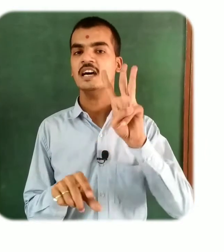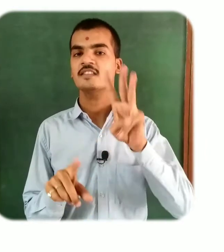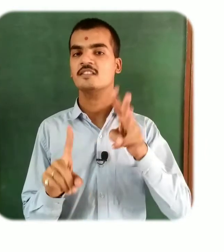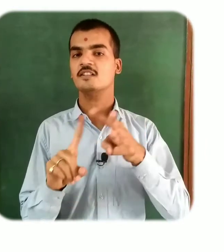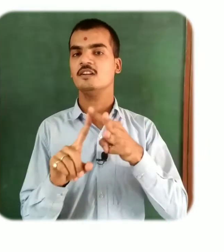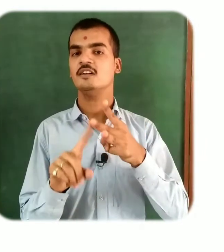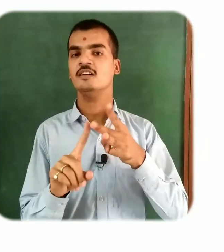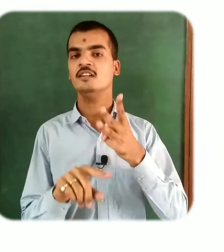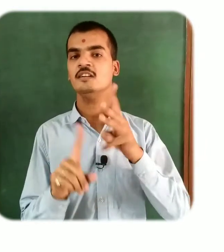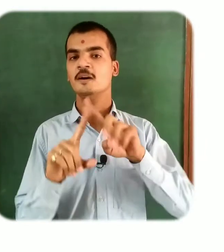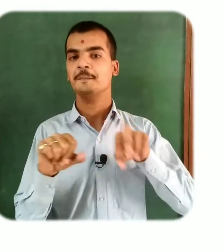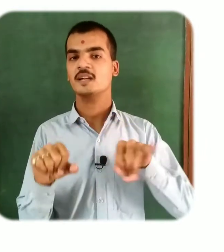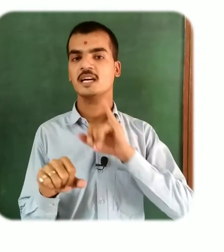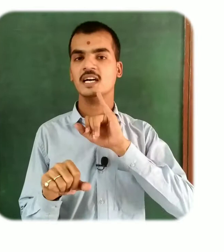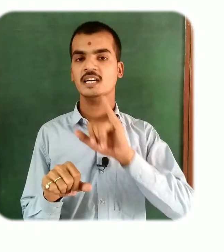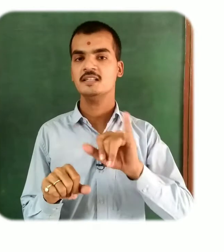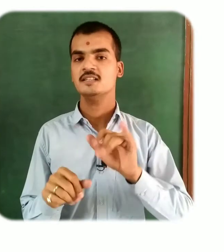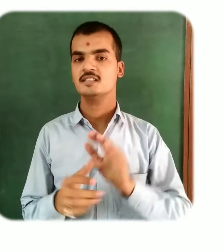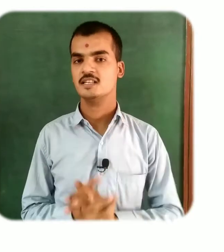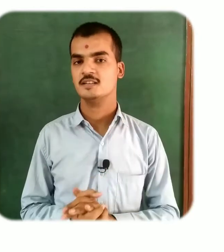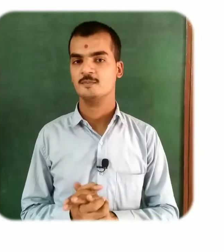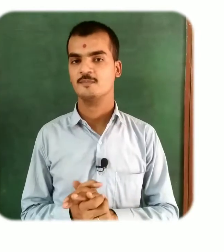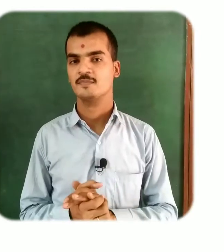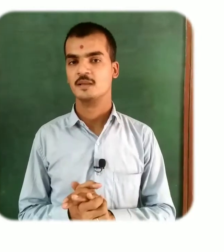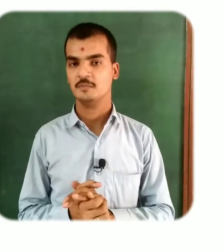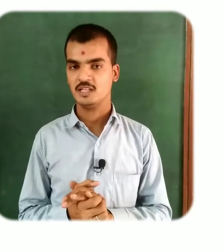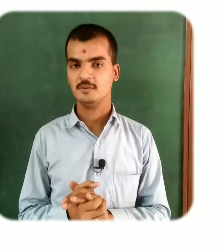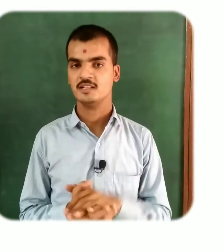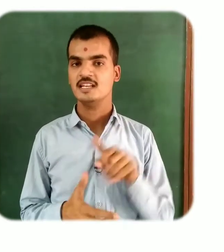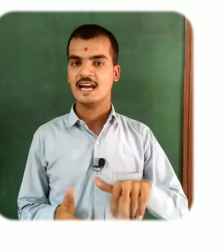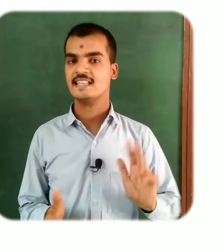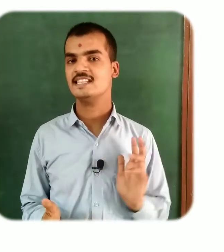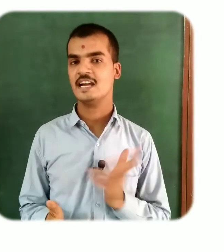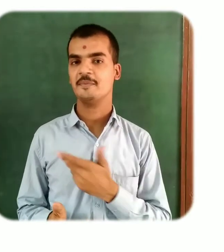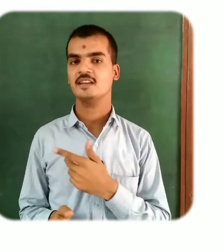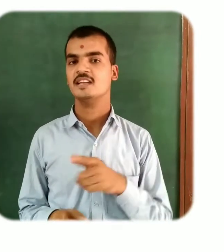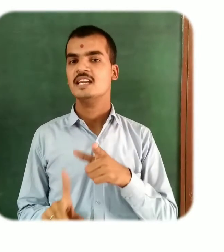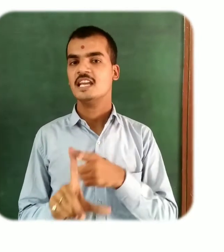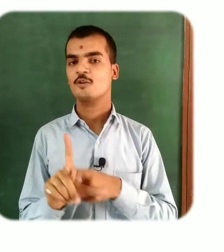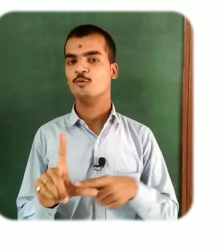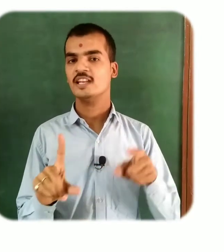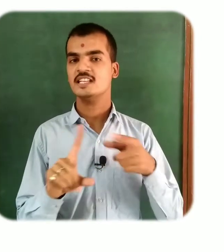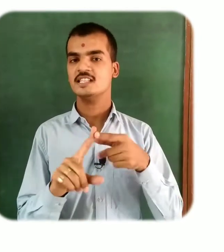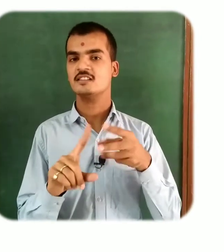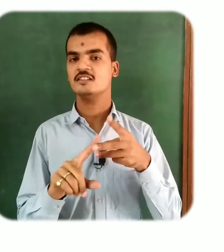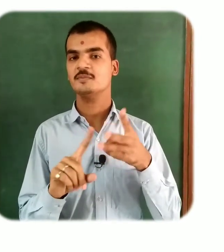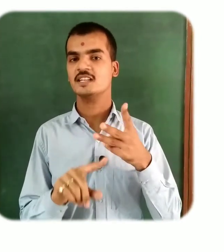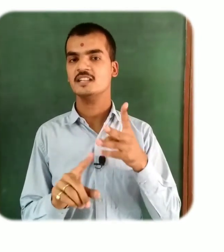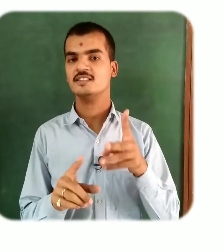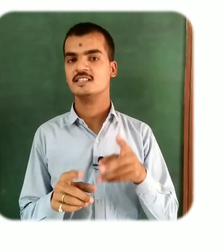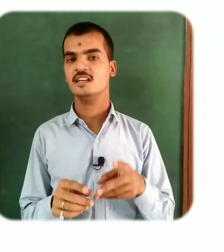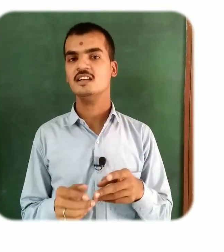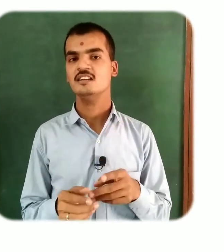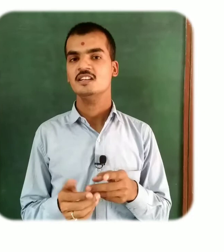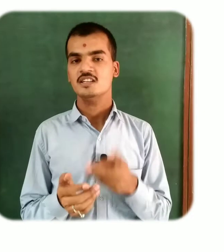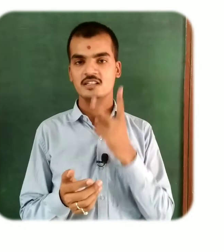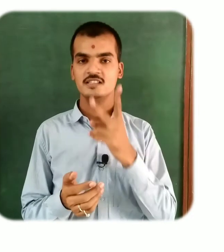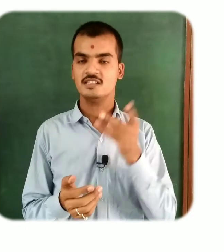ખૂણાના 3 પ્રકાર છે, બરાબર? આજે આપણે એ ખૂણાના જે 3 પ્રકાર